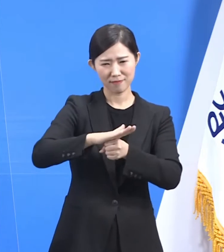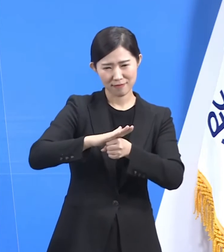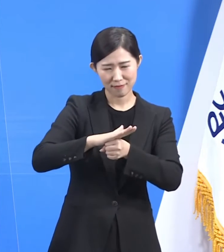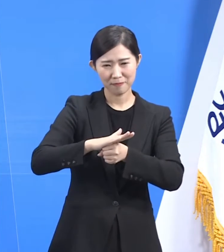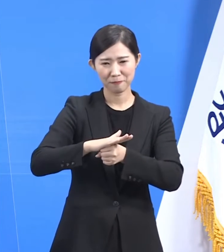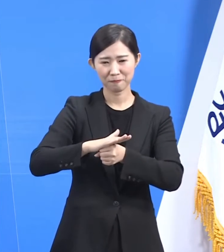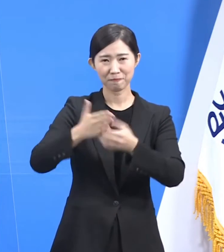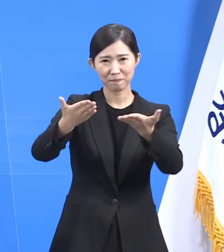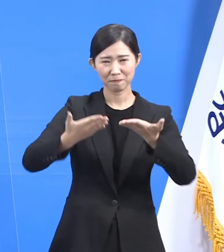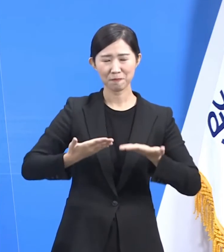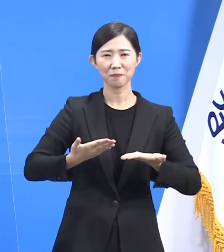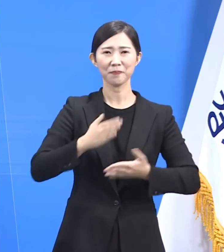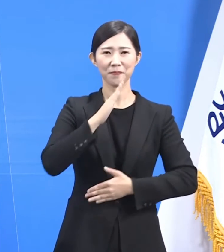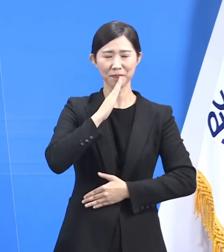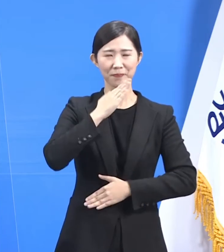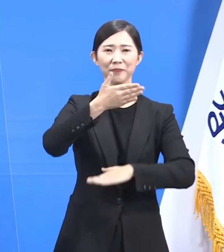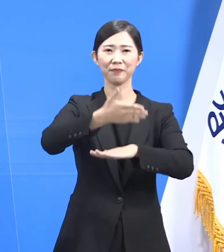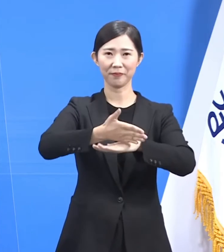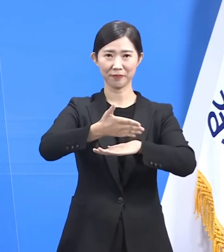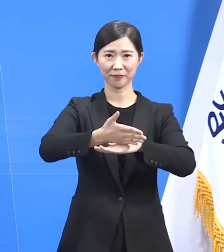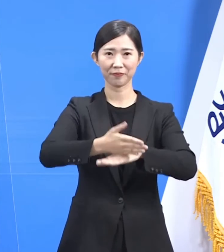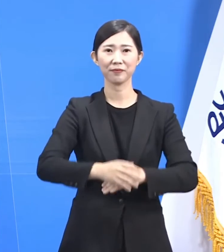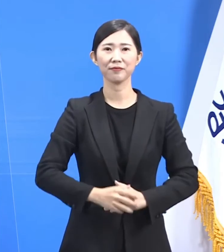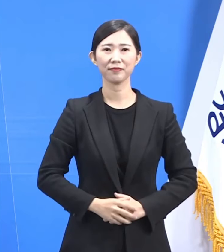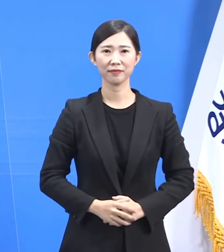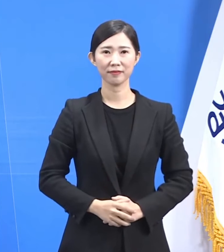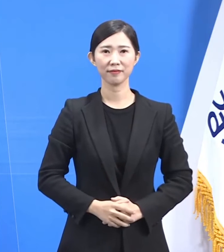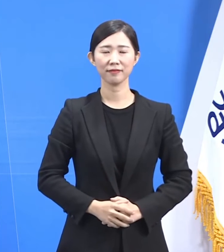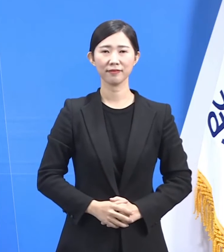한번 감사드립니다.